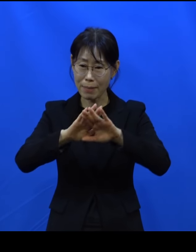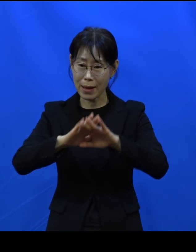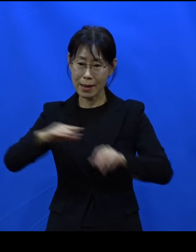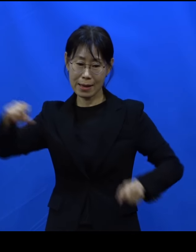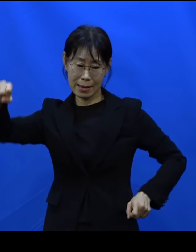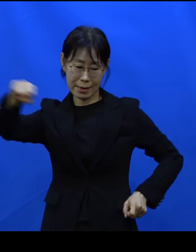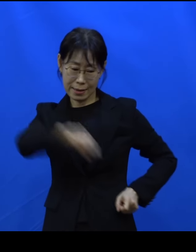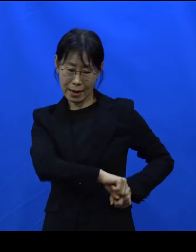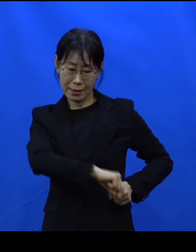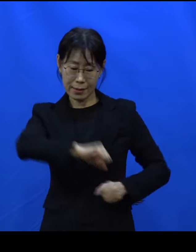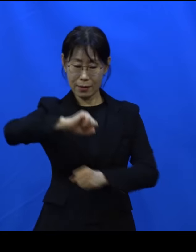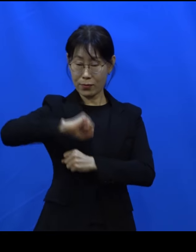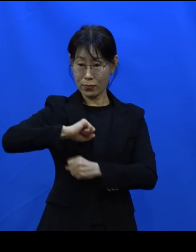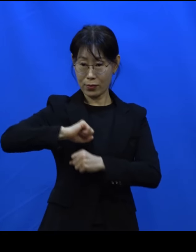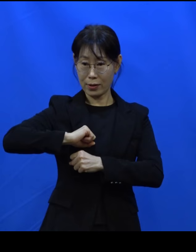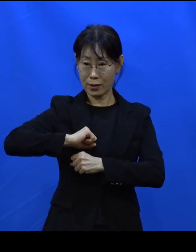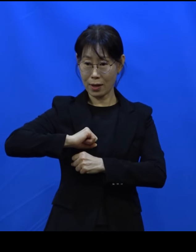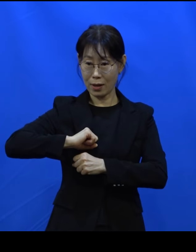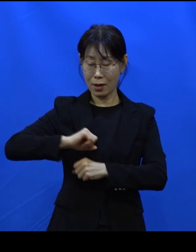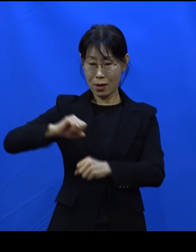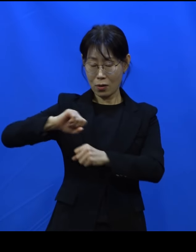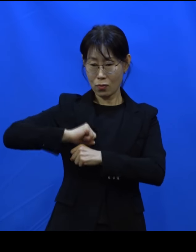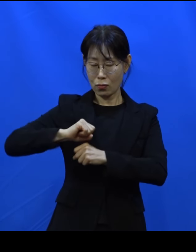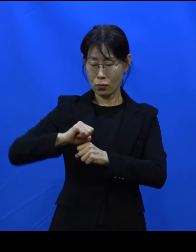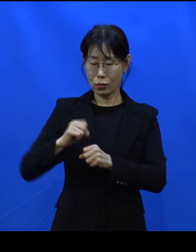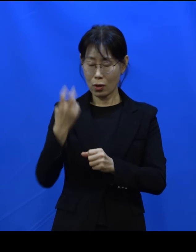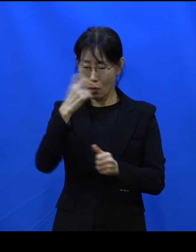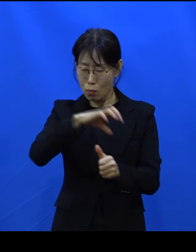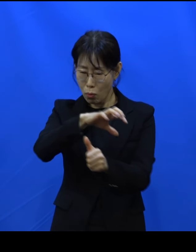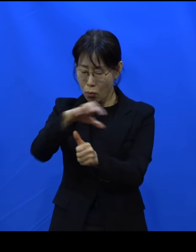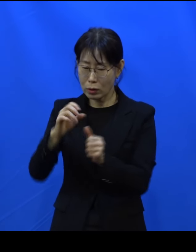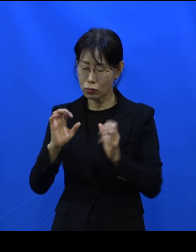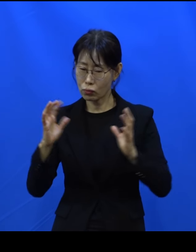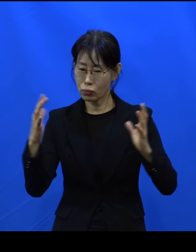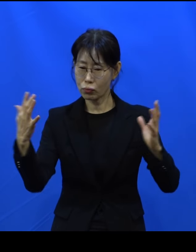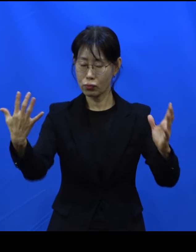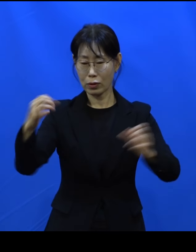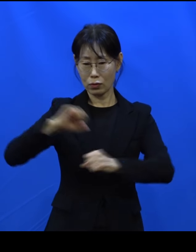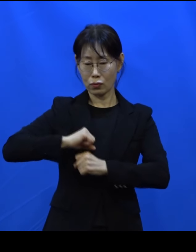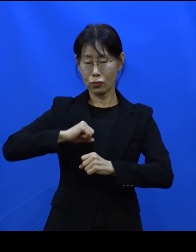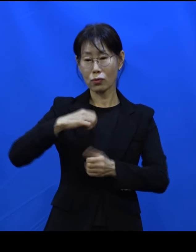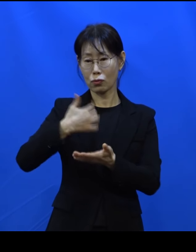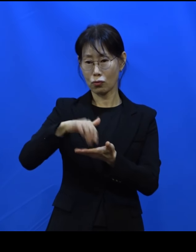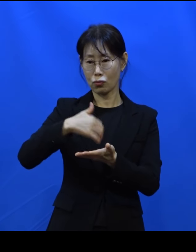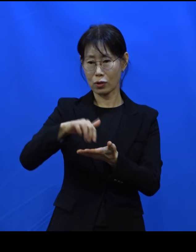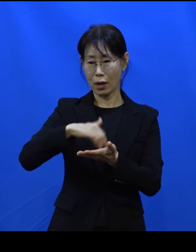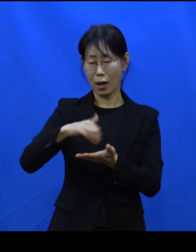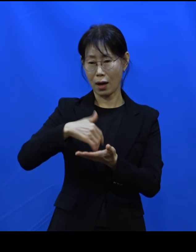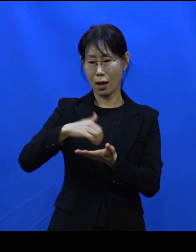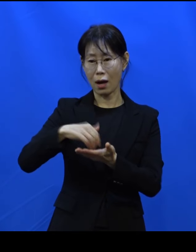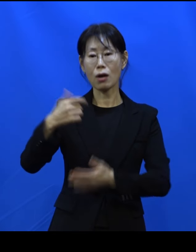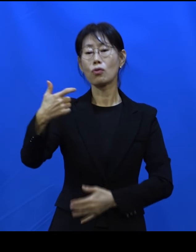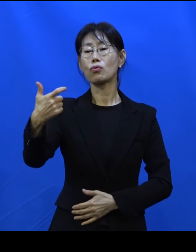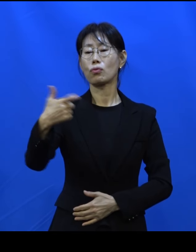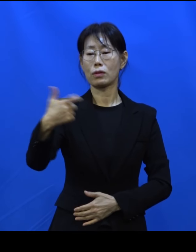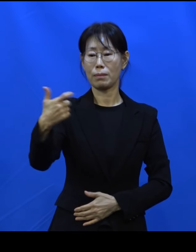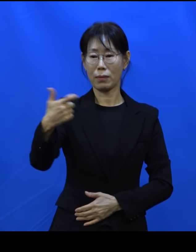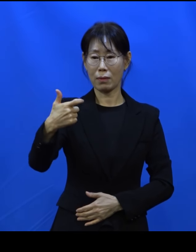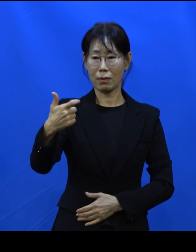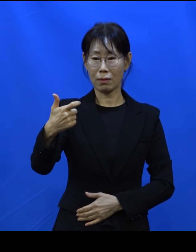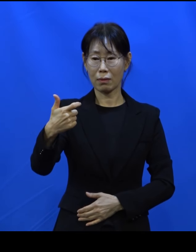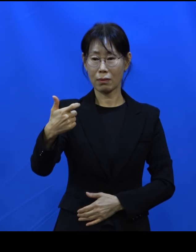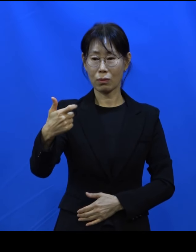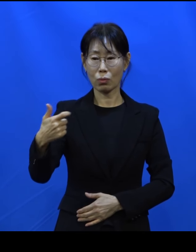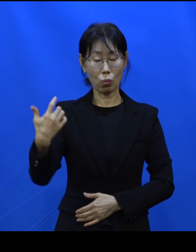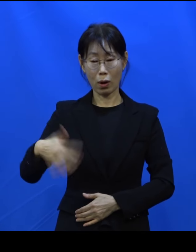호위병의 숫자가 위엄과 권세를 상징하고 있습니다. 왕의 주변에 칼찬 용사가 60명이나 서 있다.